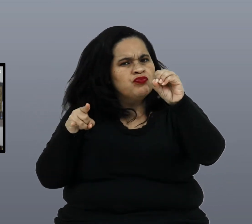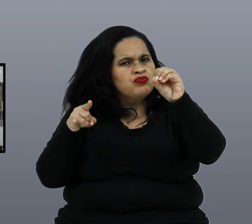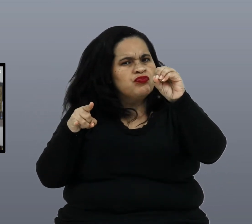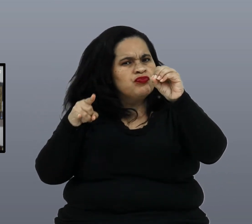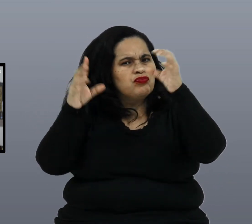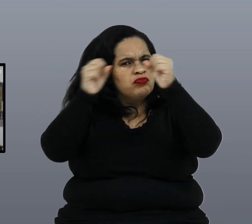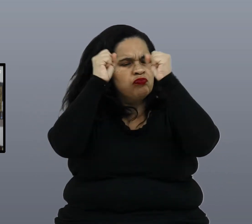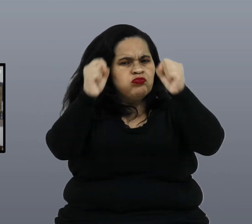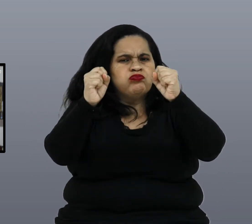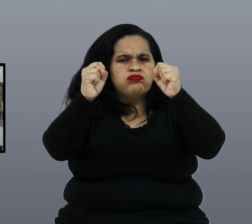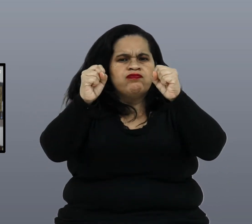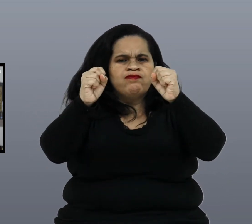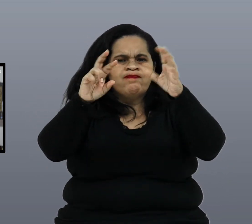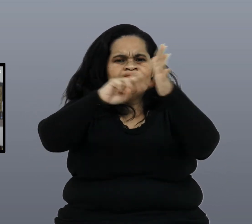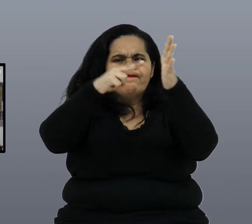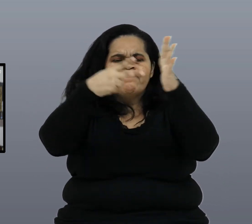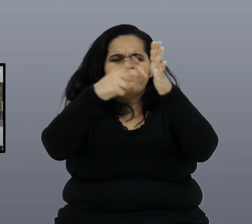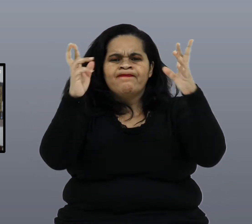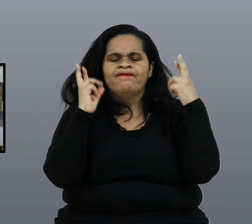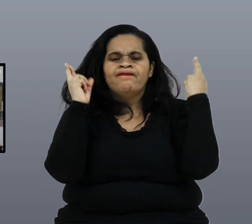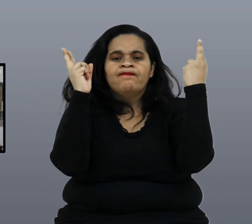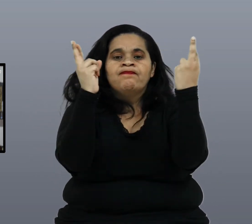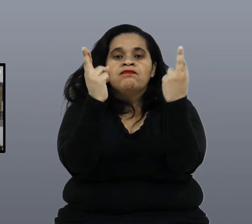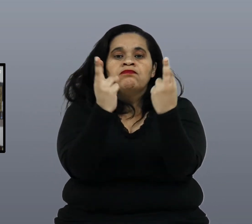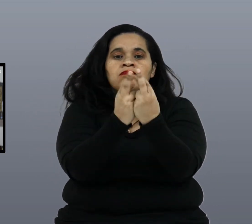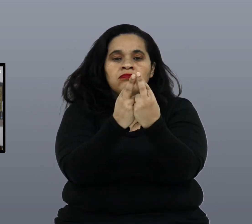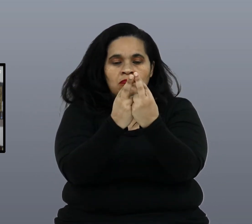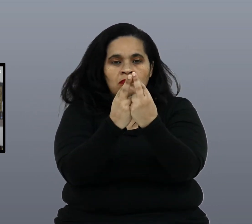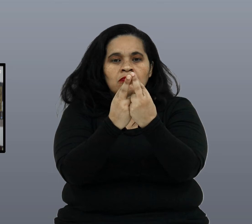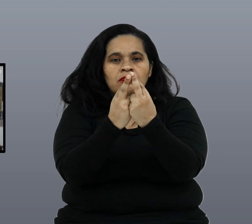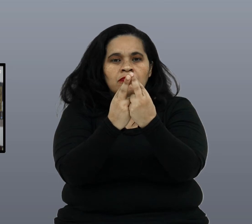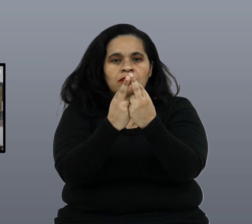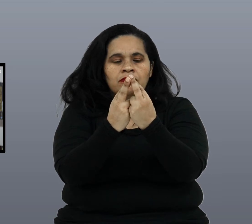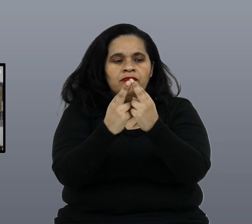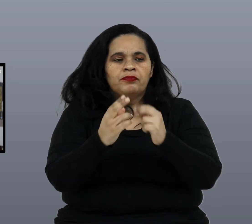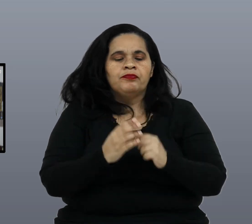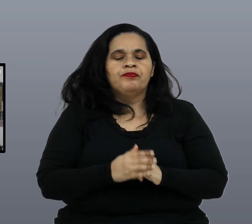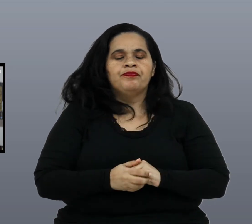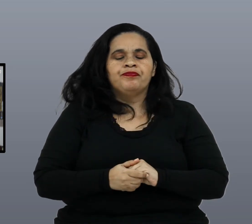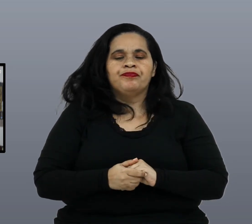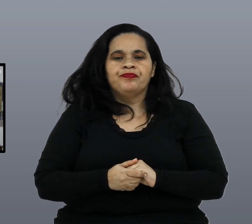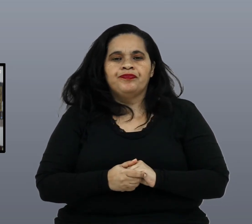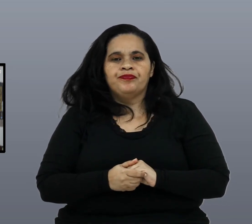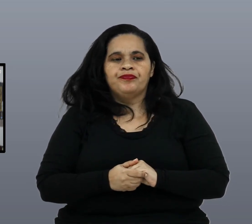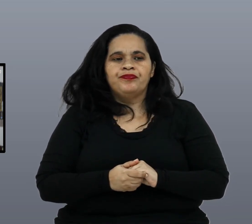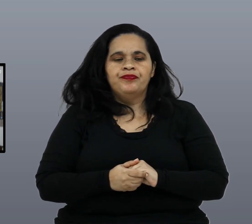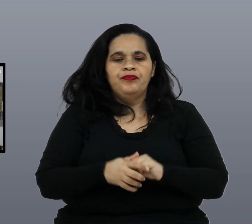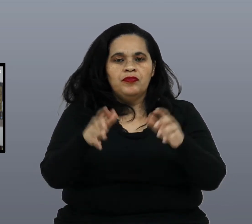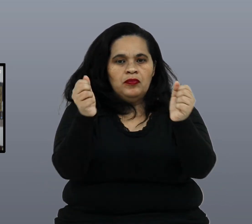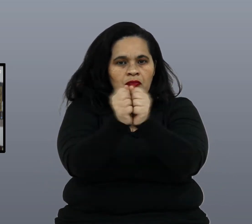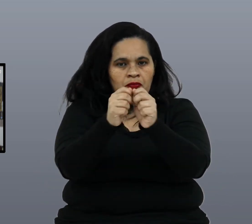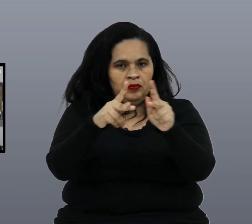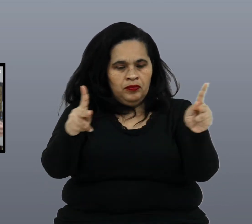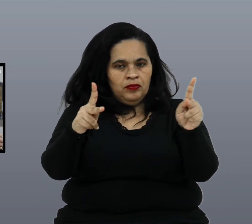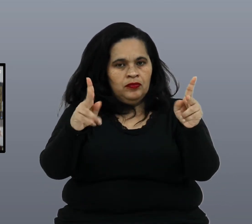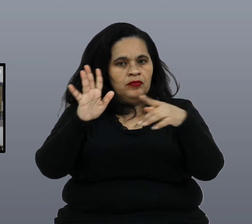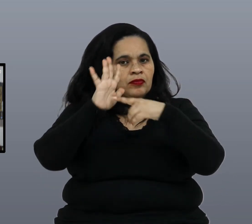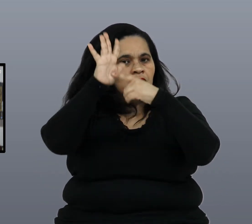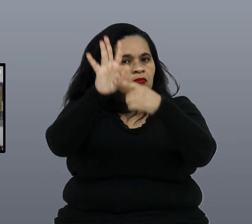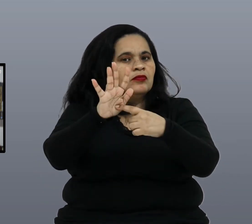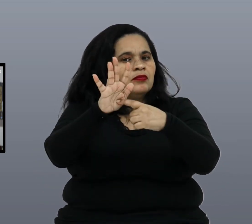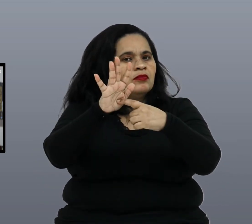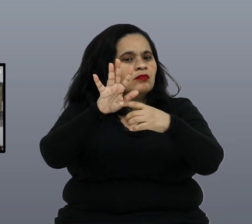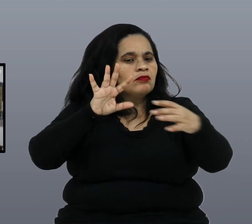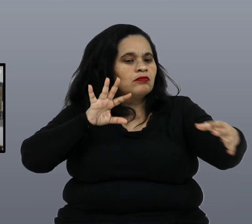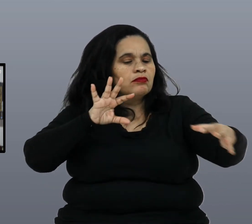10 reinos, como diz lá a palavra no livro de Daniel, de Apocalipse, que tem essa